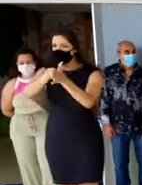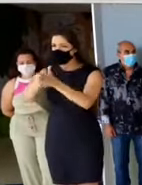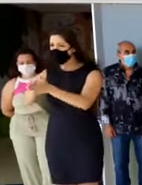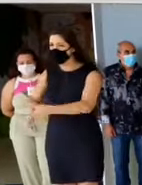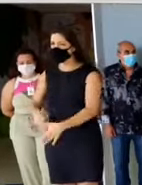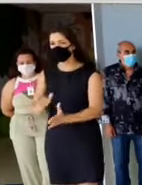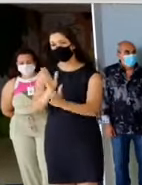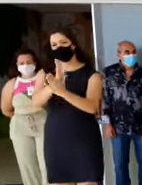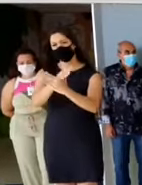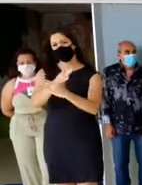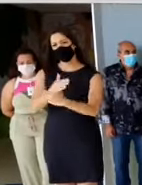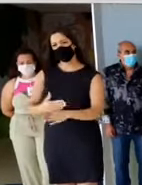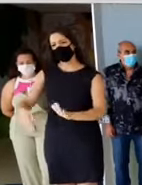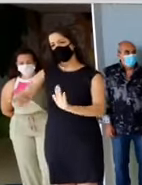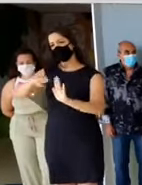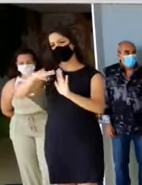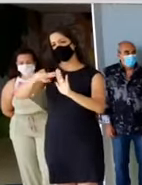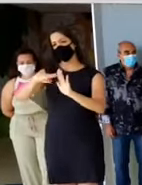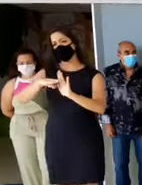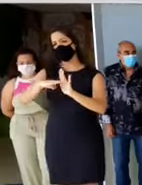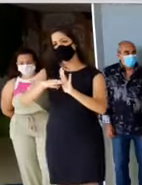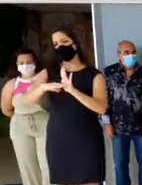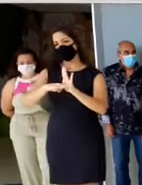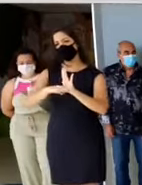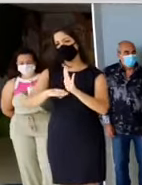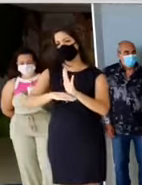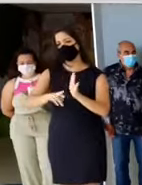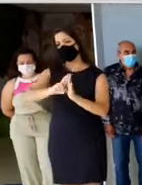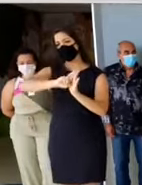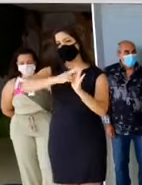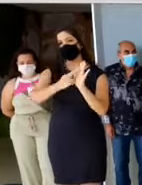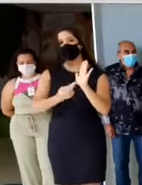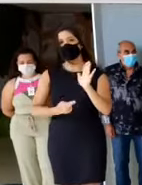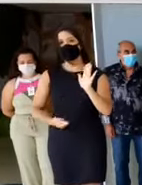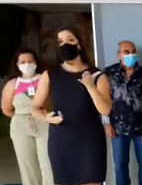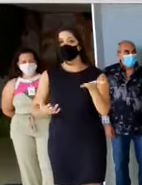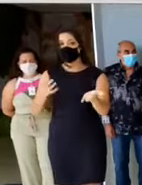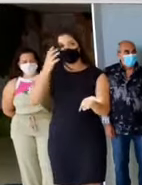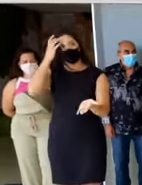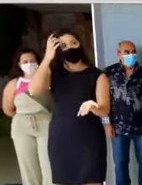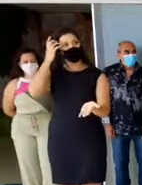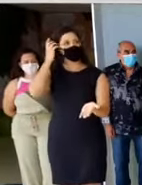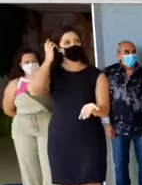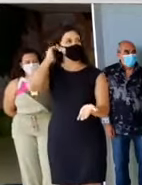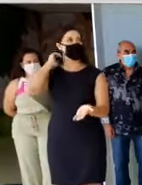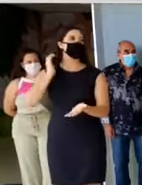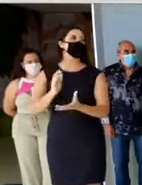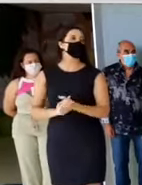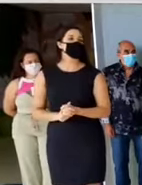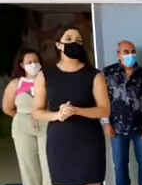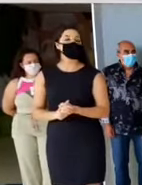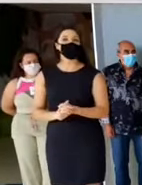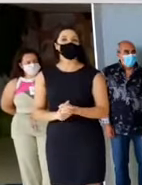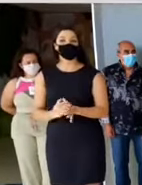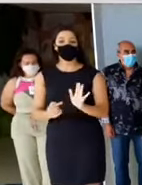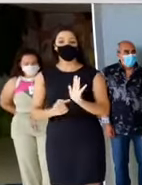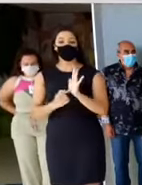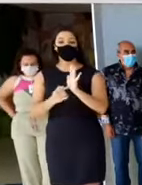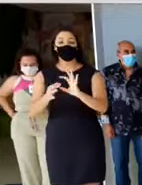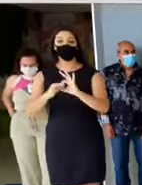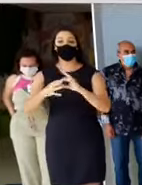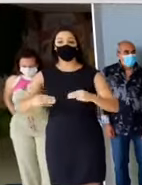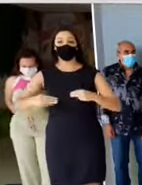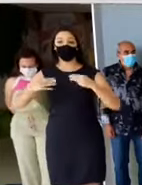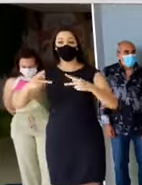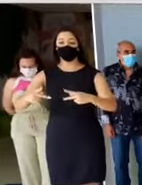estavam corretas. Fizemos um relatório, é isso, Rafael? E vai estar à disposição dos ministérios